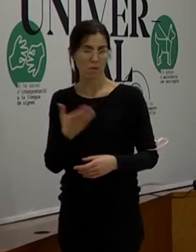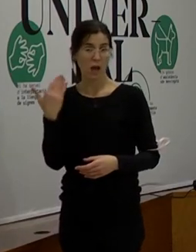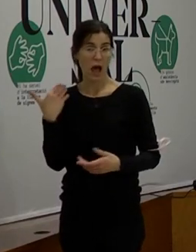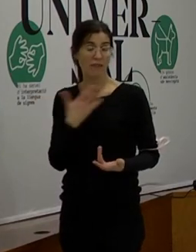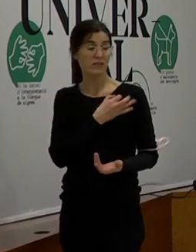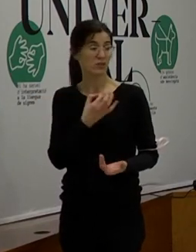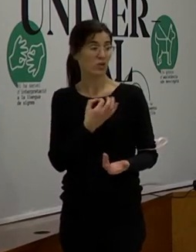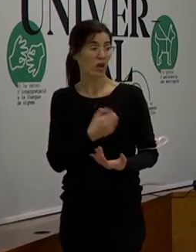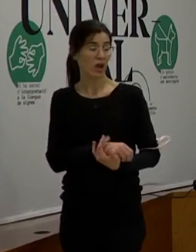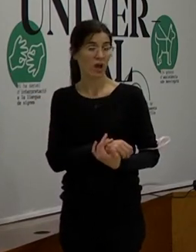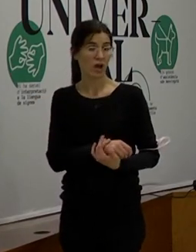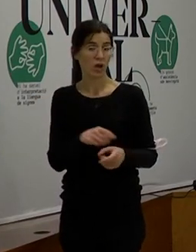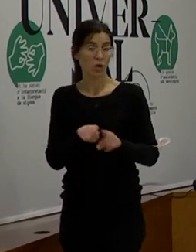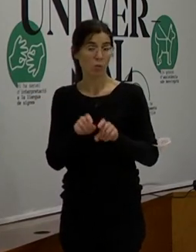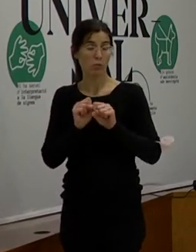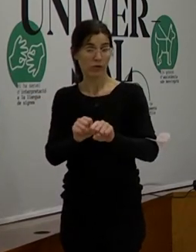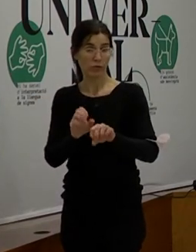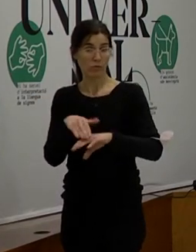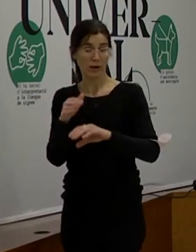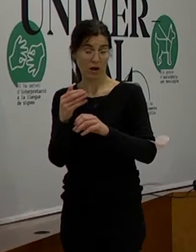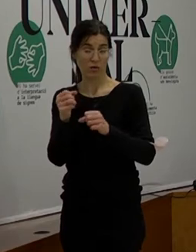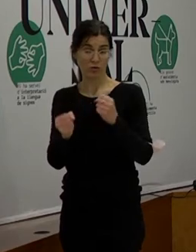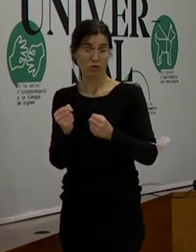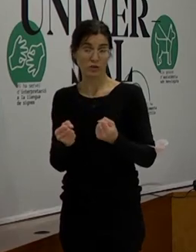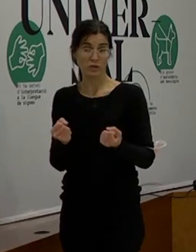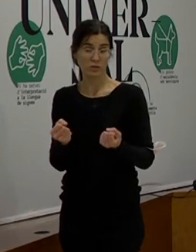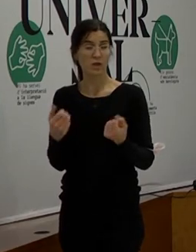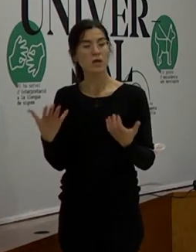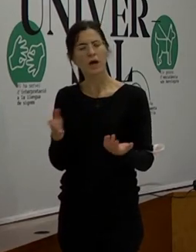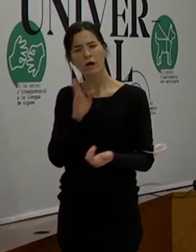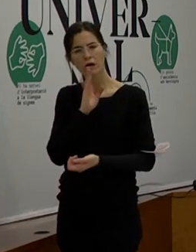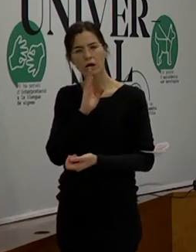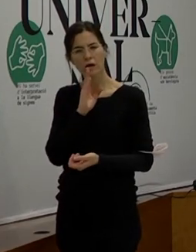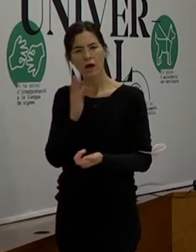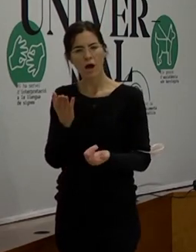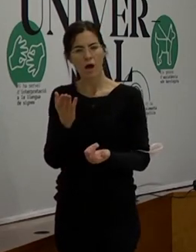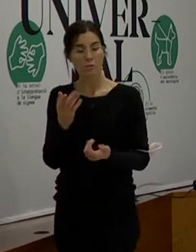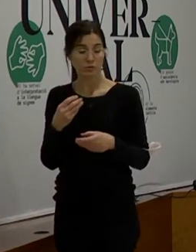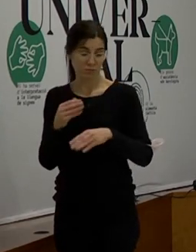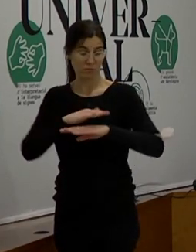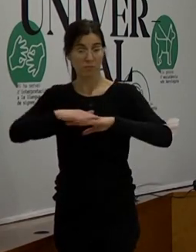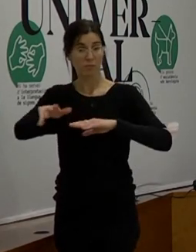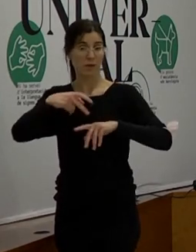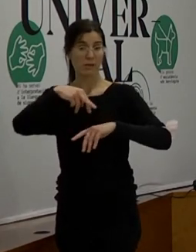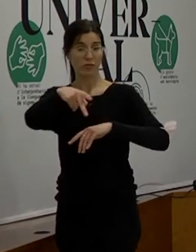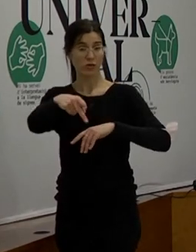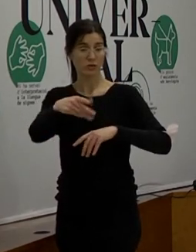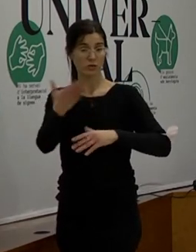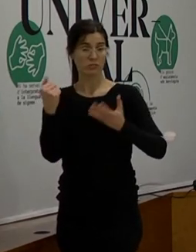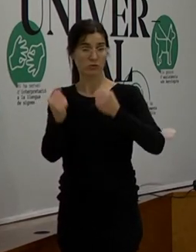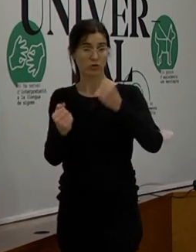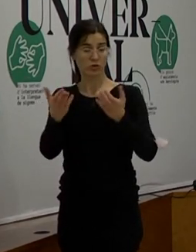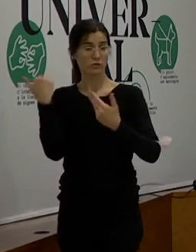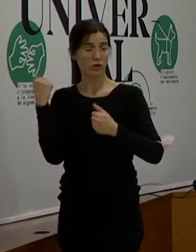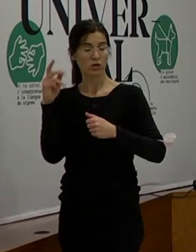que era això? Era una protecció dels cotxes. I ara? Pues peatonalitza, home. Si tothom va còmode